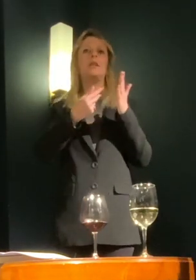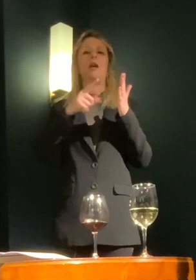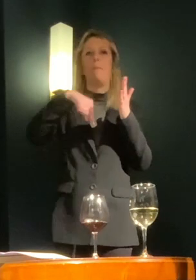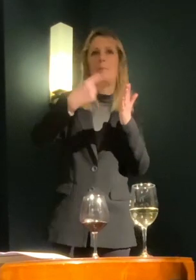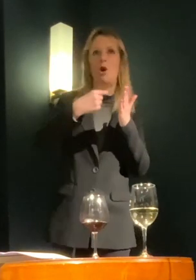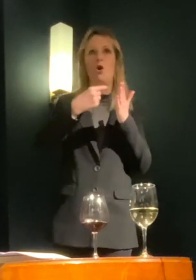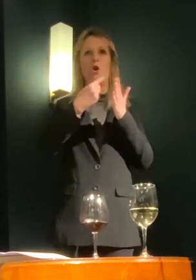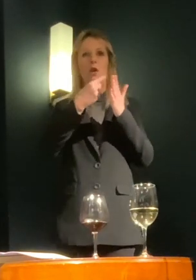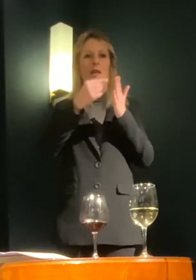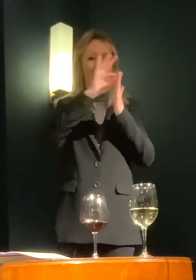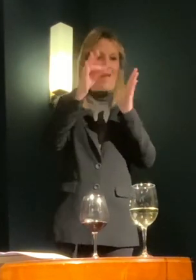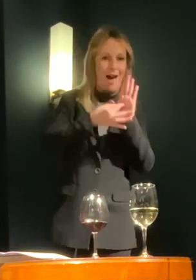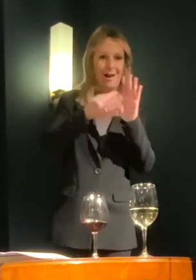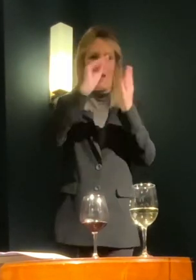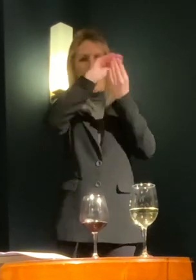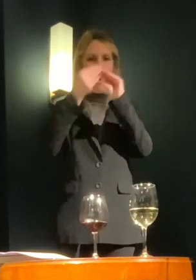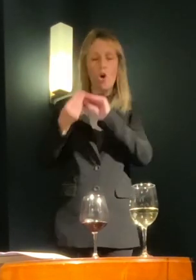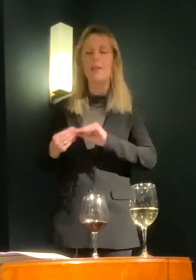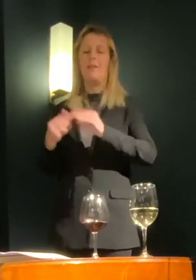catalogo e tutto. Per cui in realtà